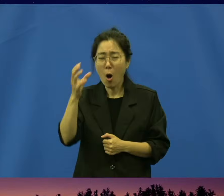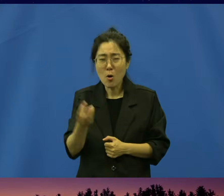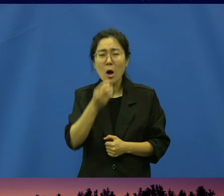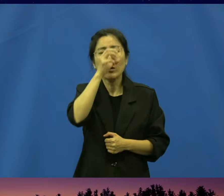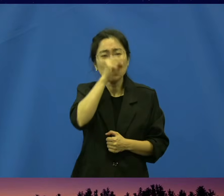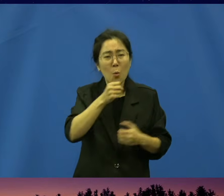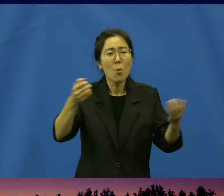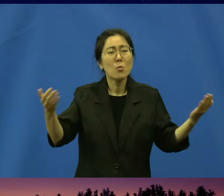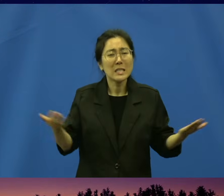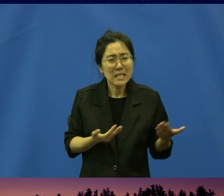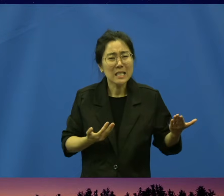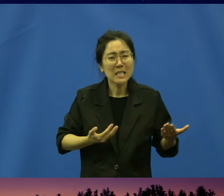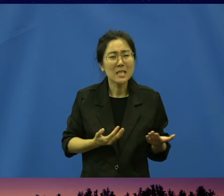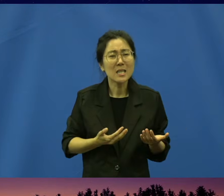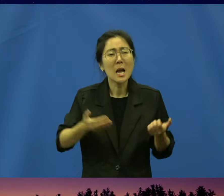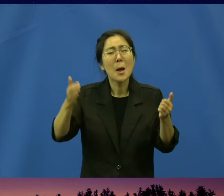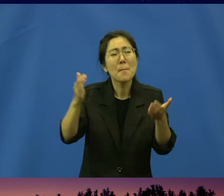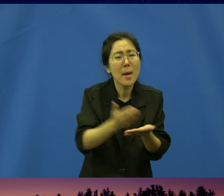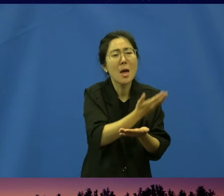그렇습니까?